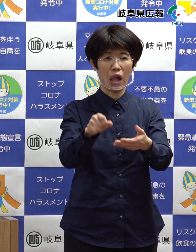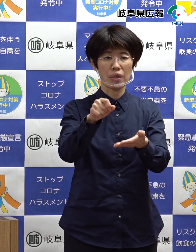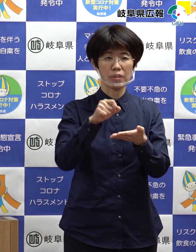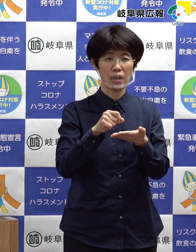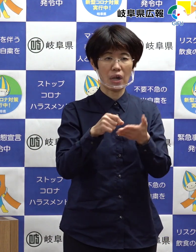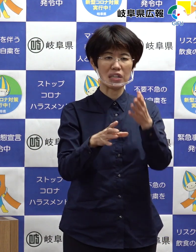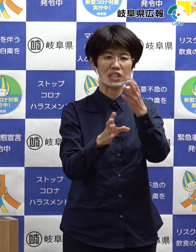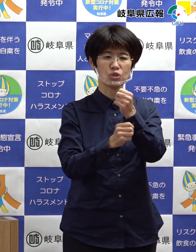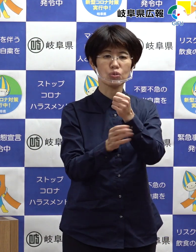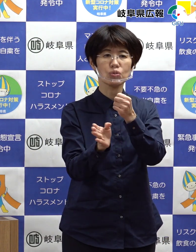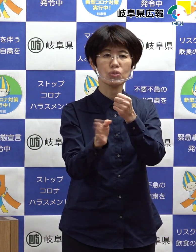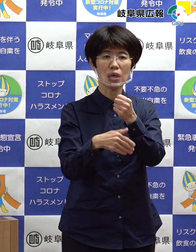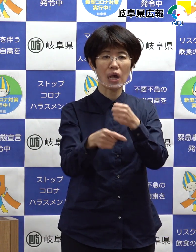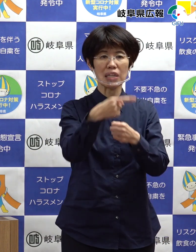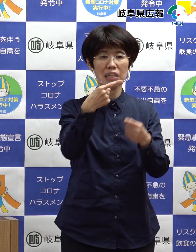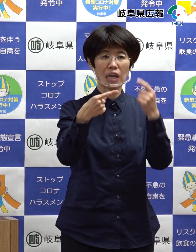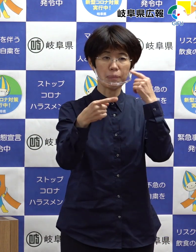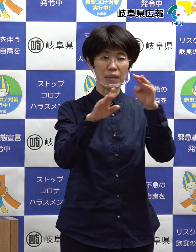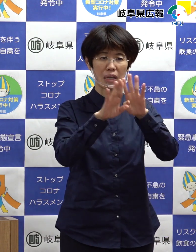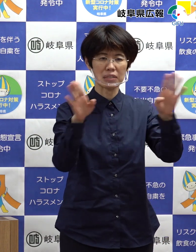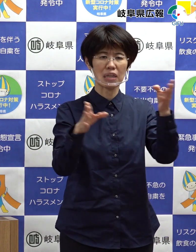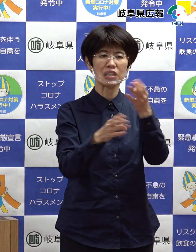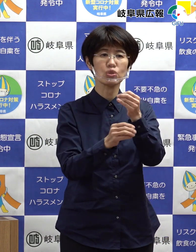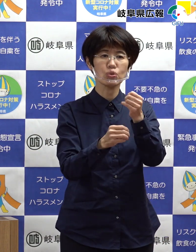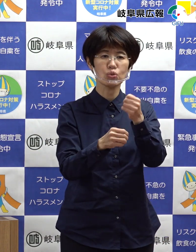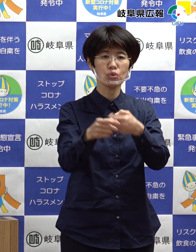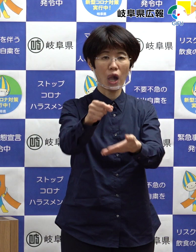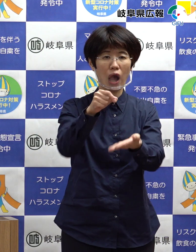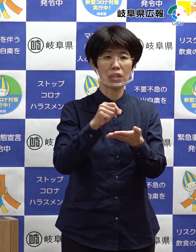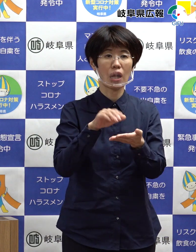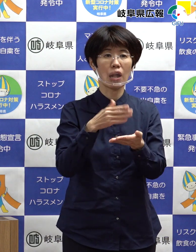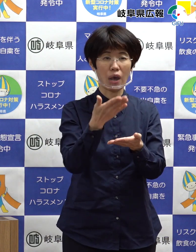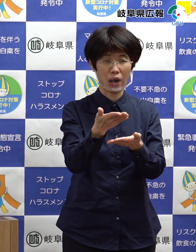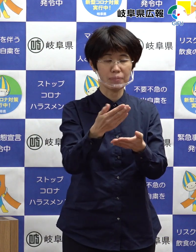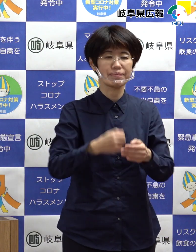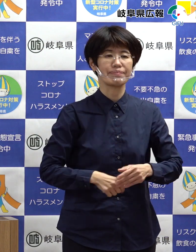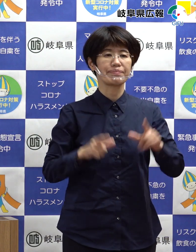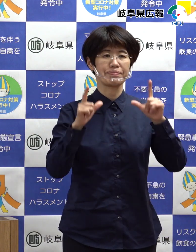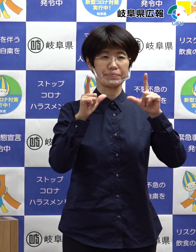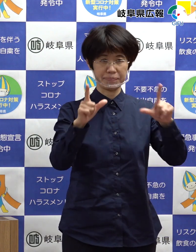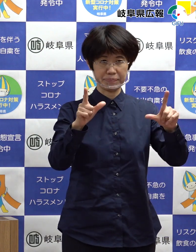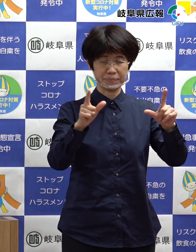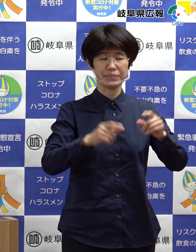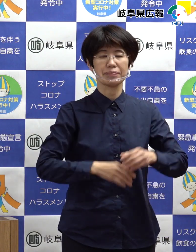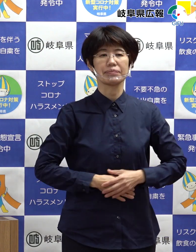いつ頃に第1回を開催するとか、そういった話とかもあったんでしょうか。